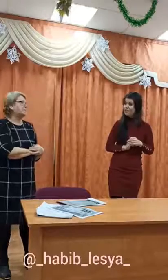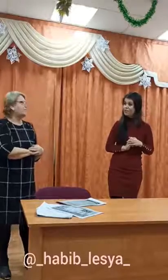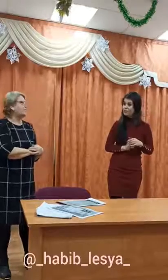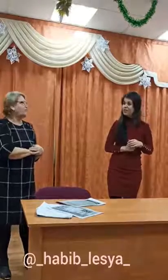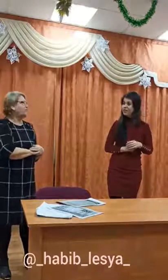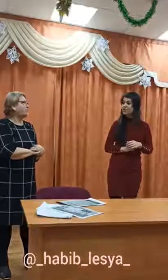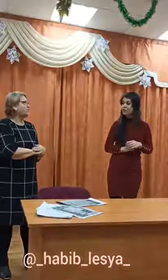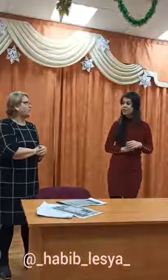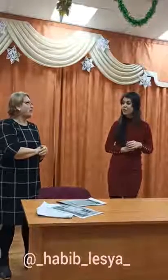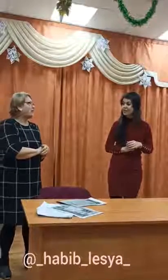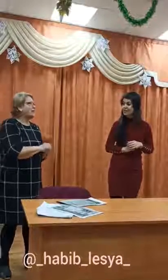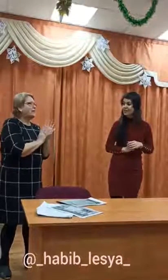$90 – 6 тысяч рублей.